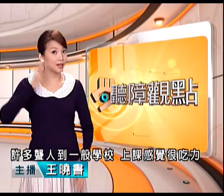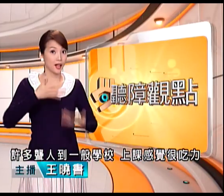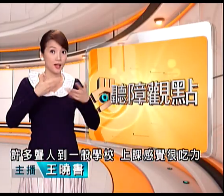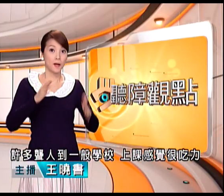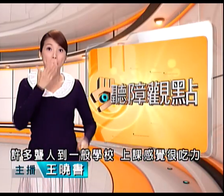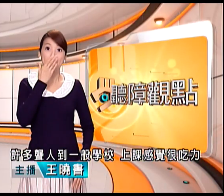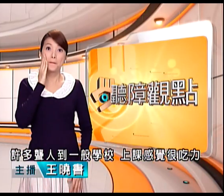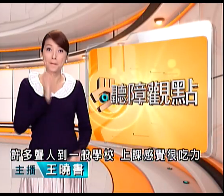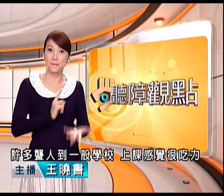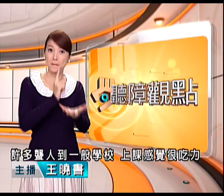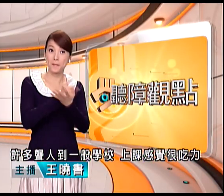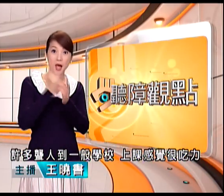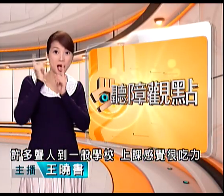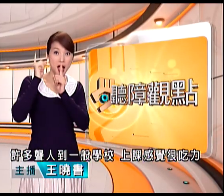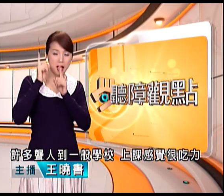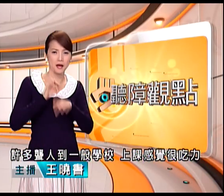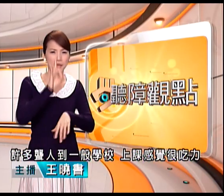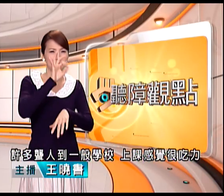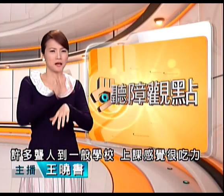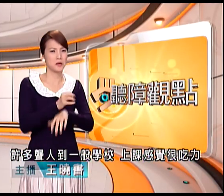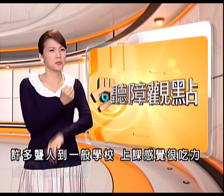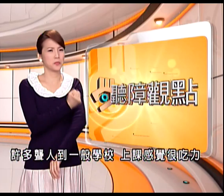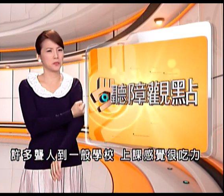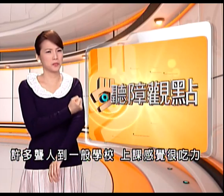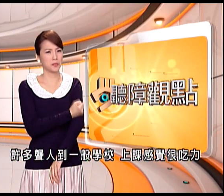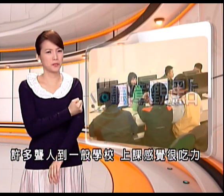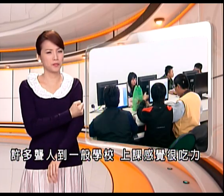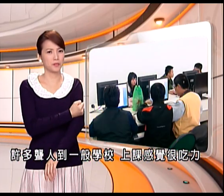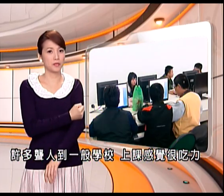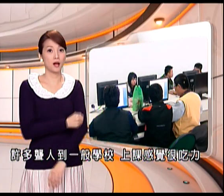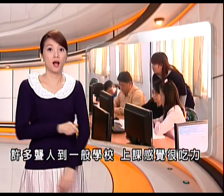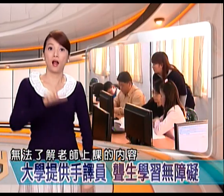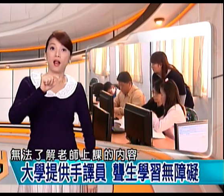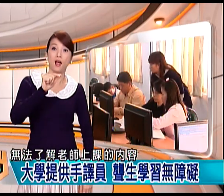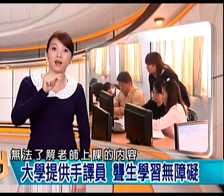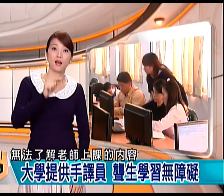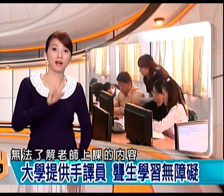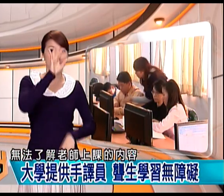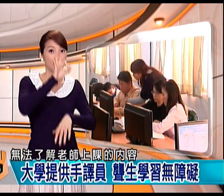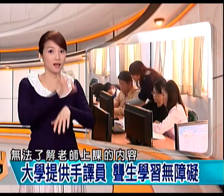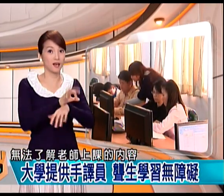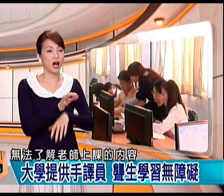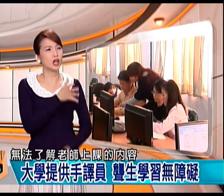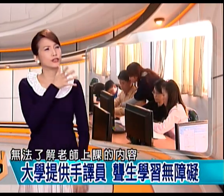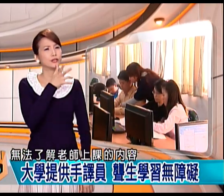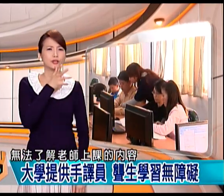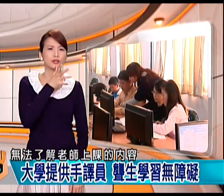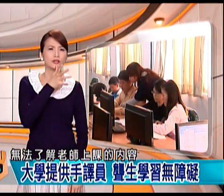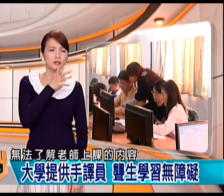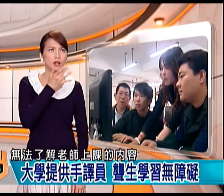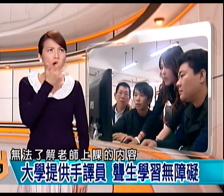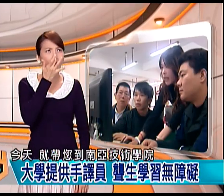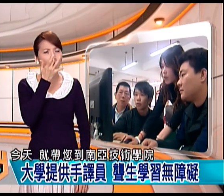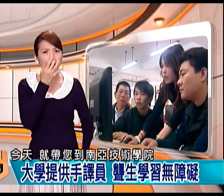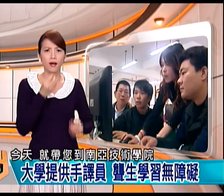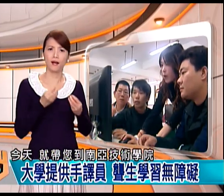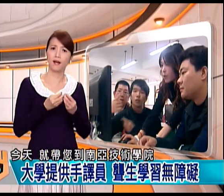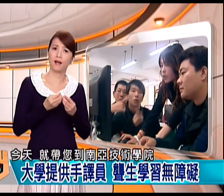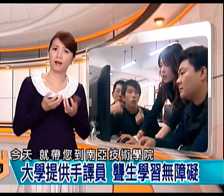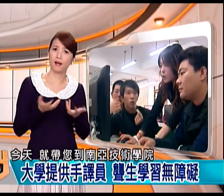许多聋人到一般的学校上课感到很吃力，无法了解老师上课的内容。今天就带您